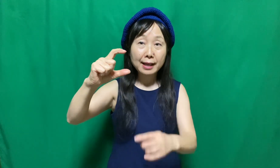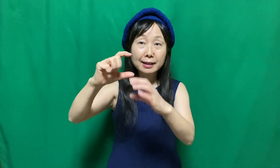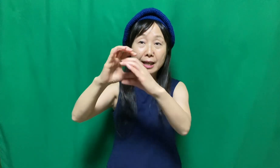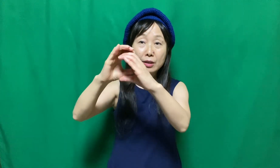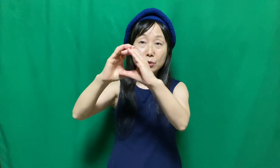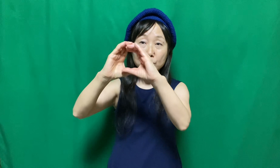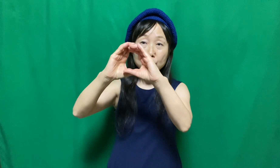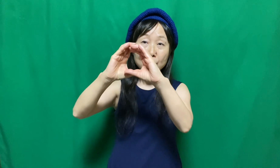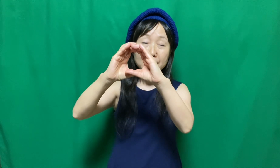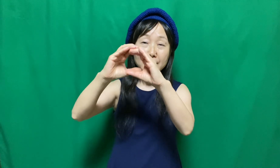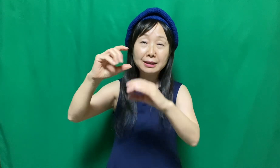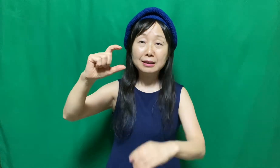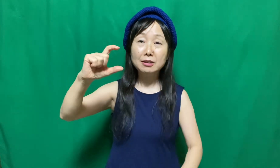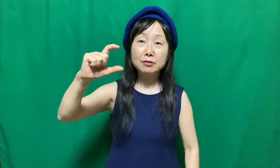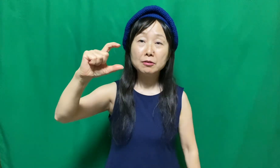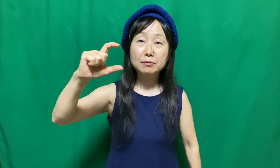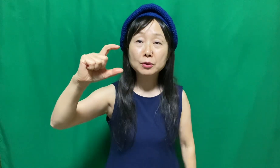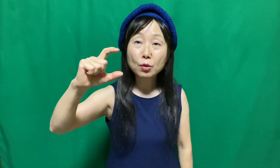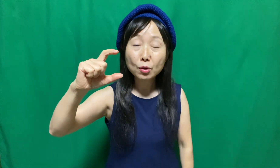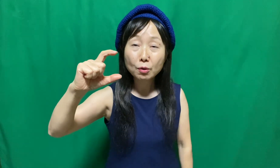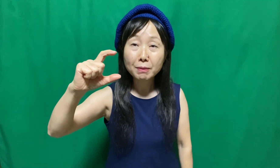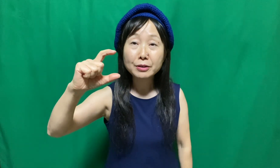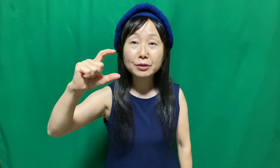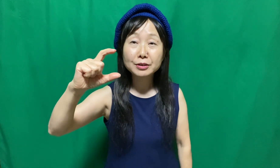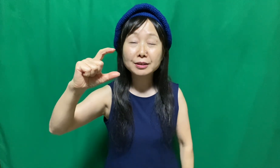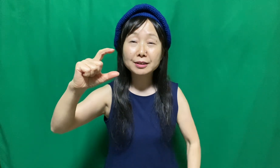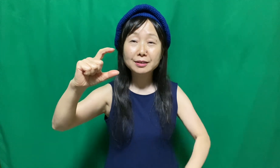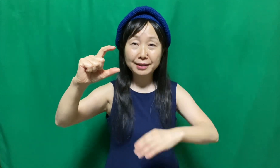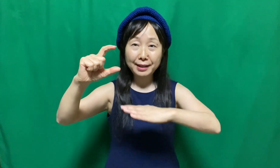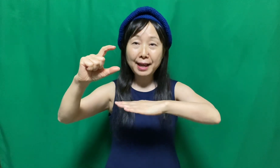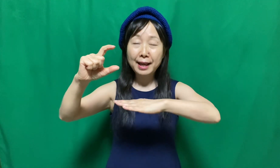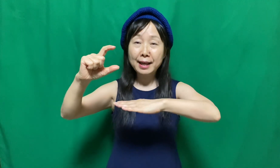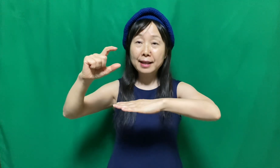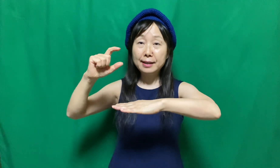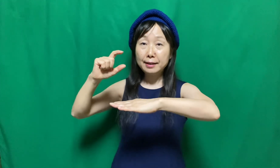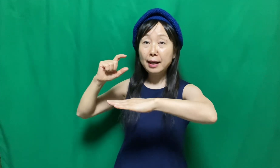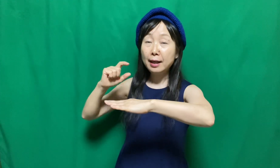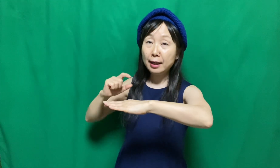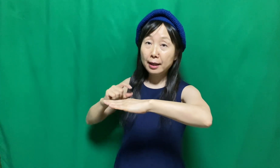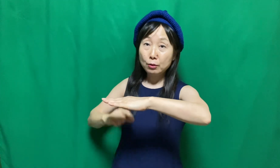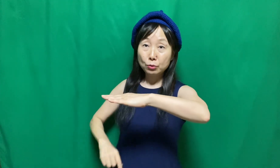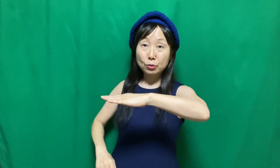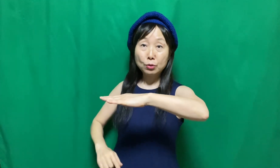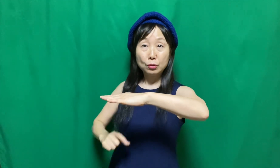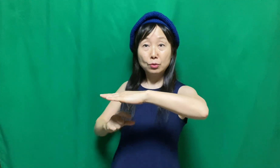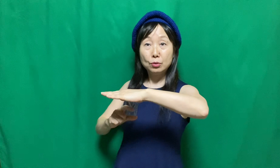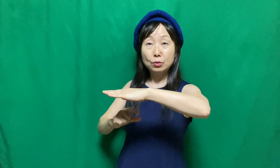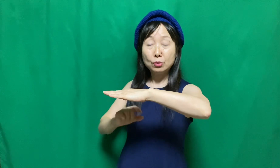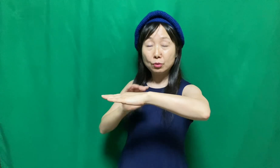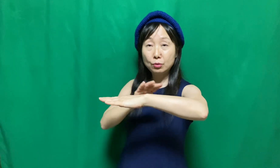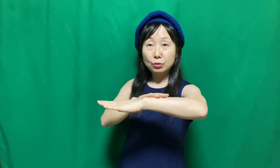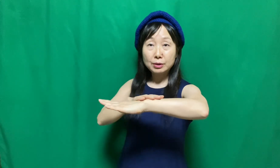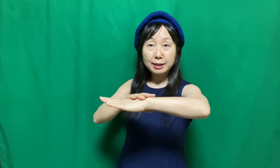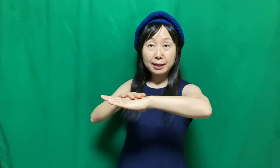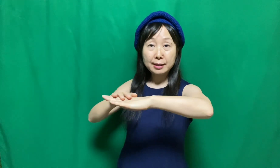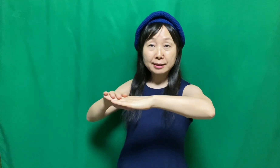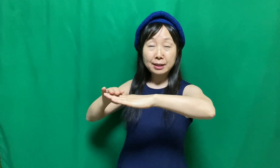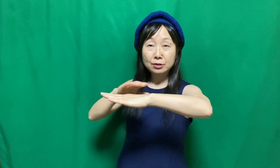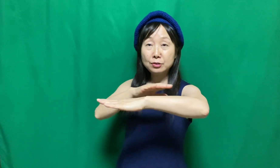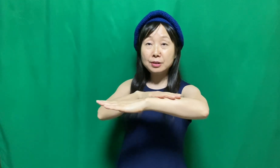太陽の形を、丸を作って、で、この地平線、水